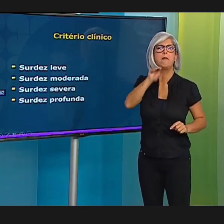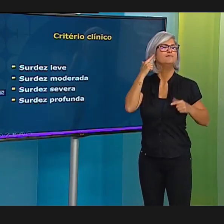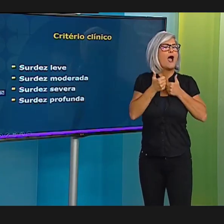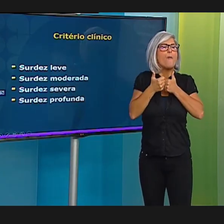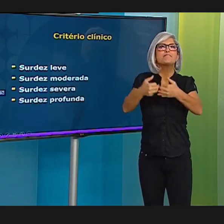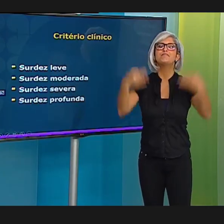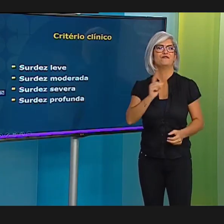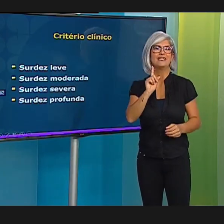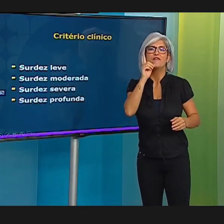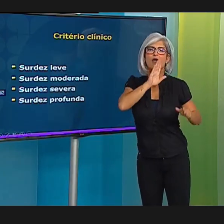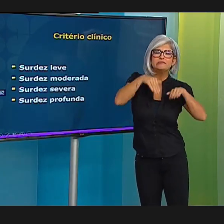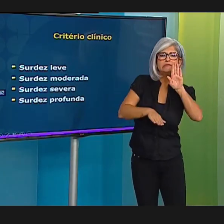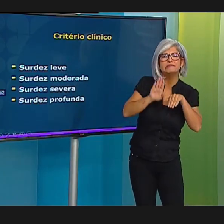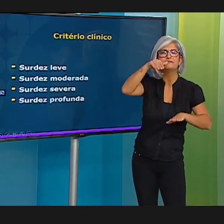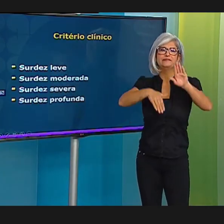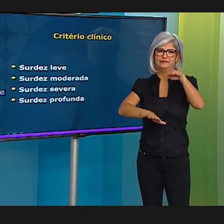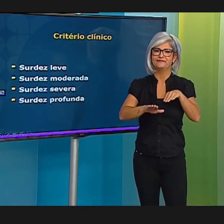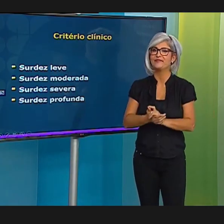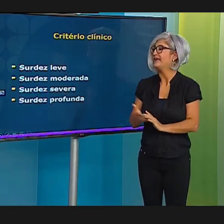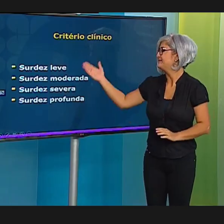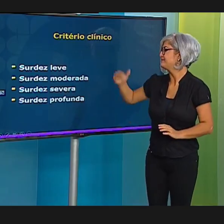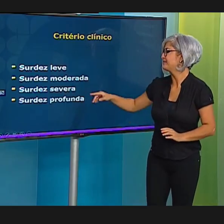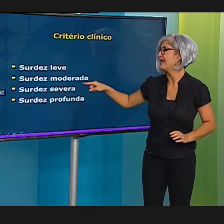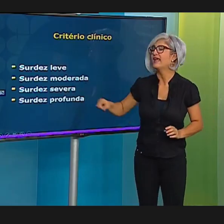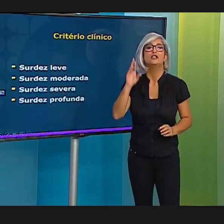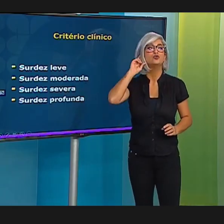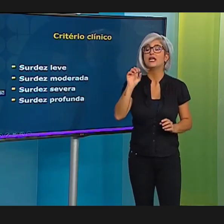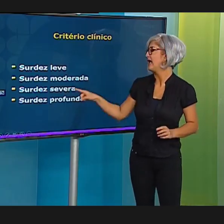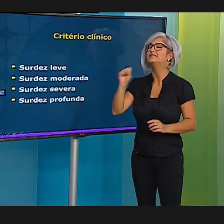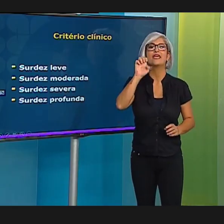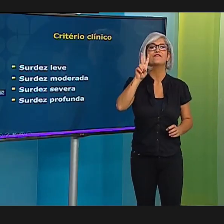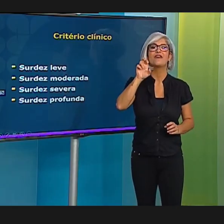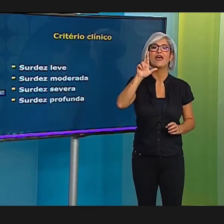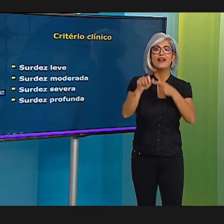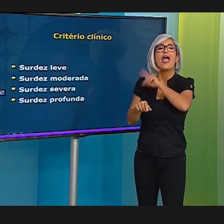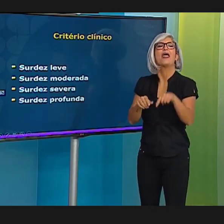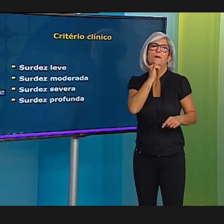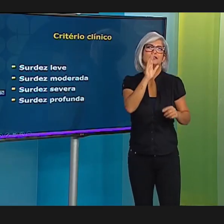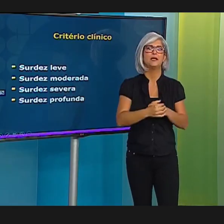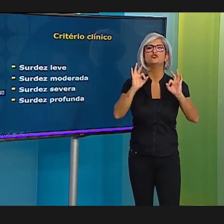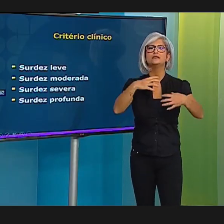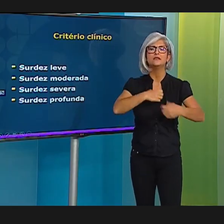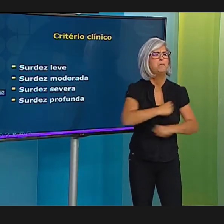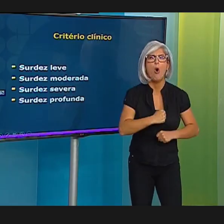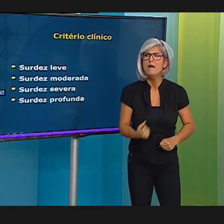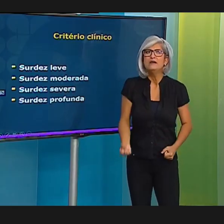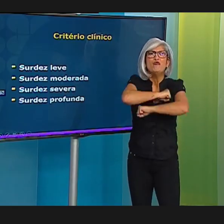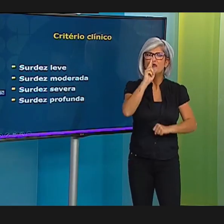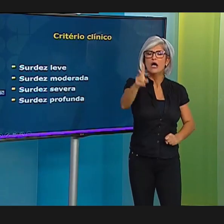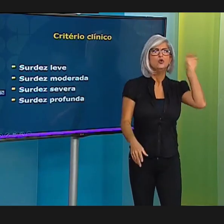se essa palavra é dita com F ou V. Enfim, existe uma complicação. Quando o surdo, essa pessoa, esse sujeito, apresenta uma surdez severa, ela vai